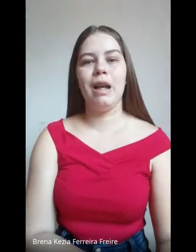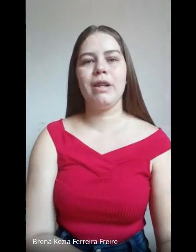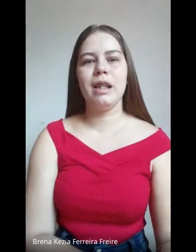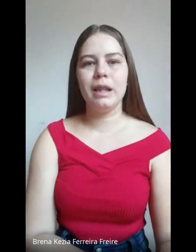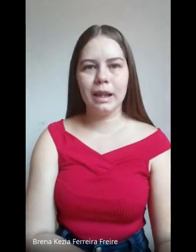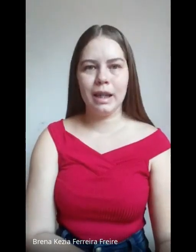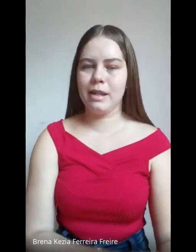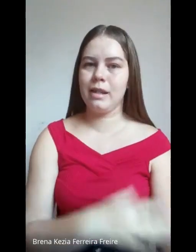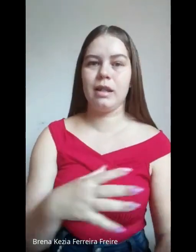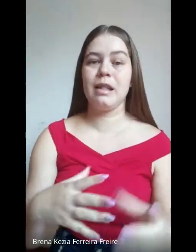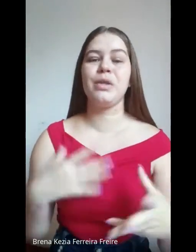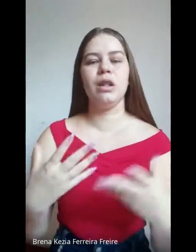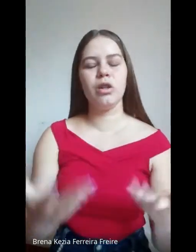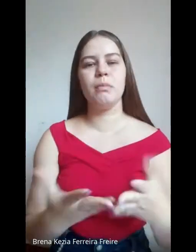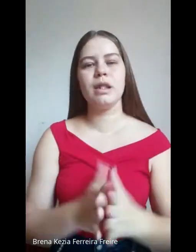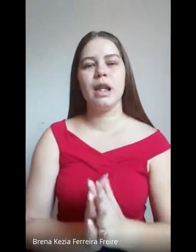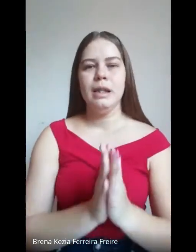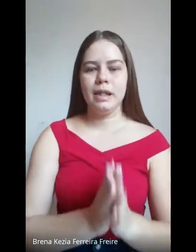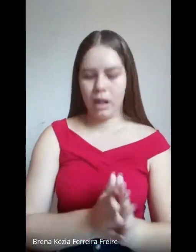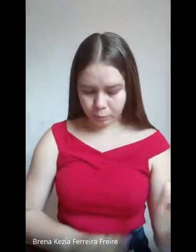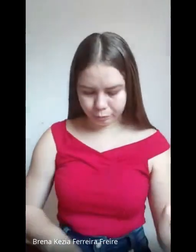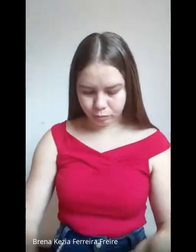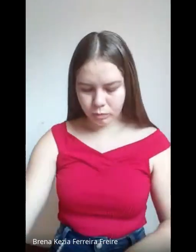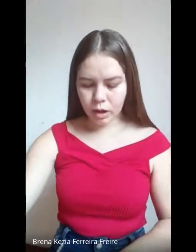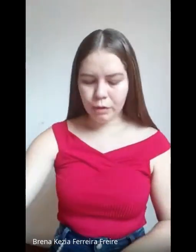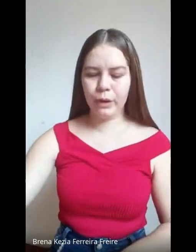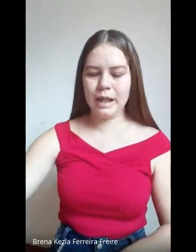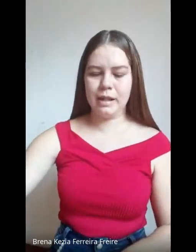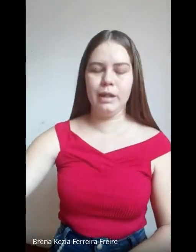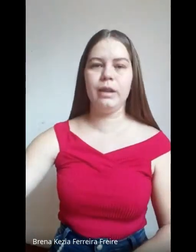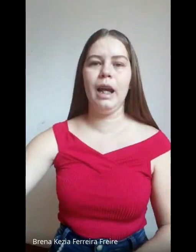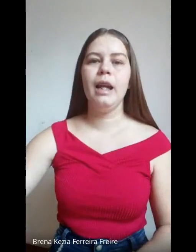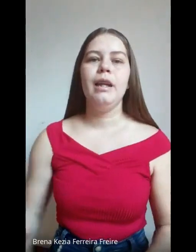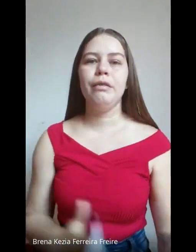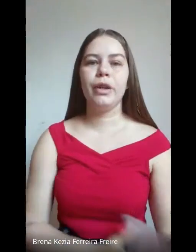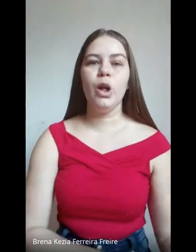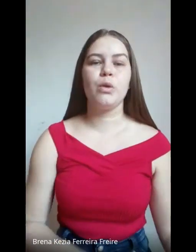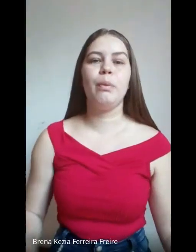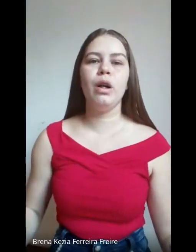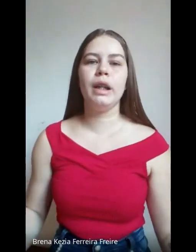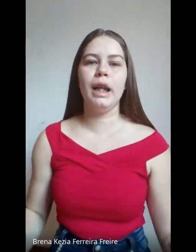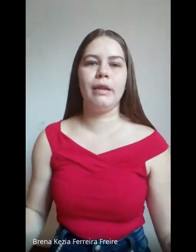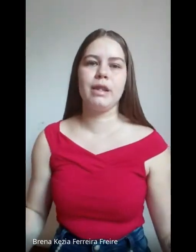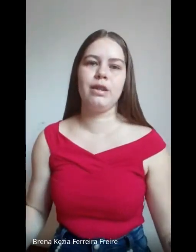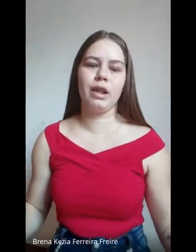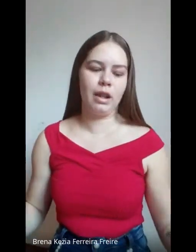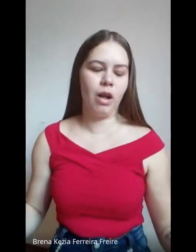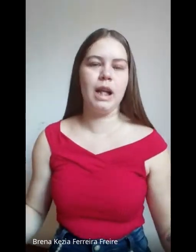aí que são sinônimas são furecido, né? E furioso. Por quê? Você tinha que colocar essas duas?